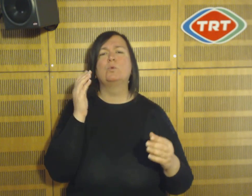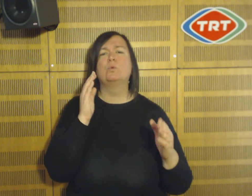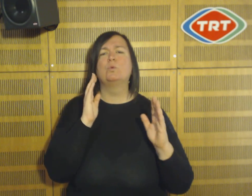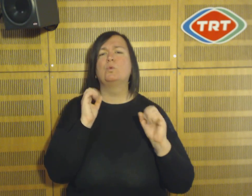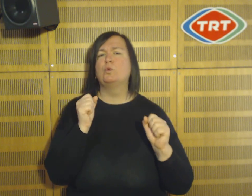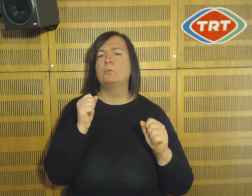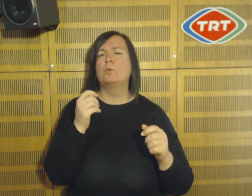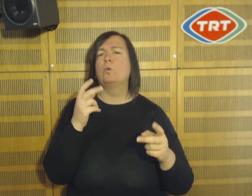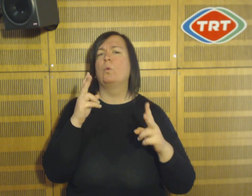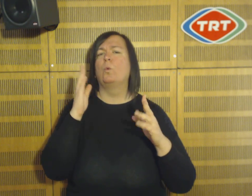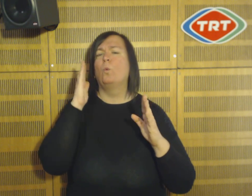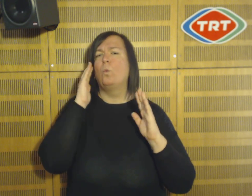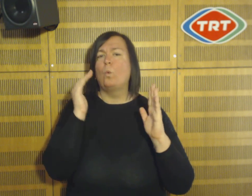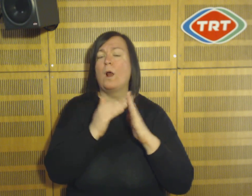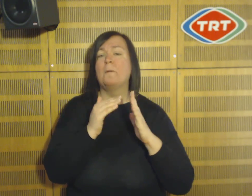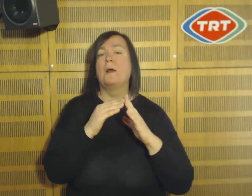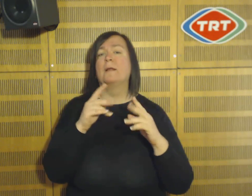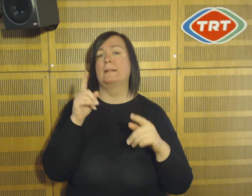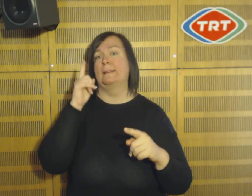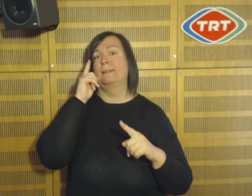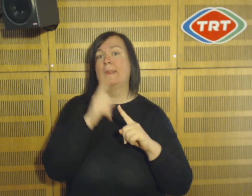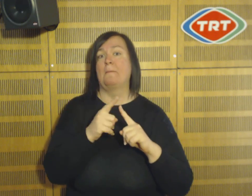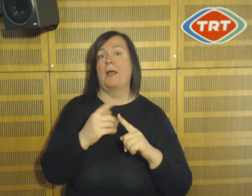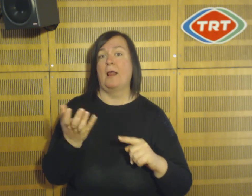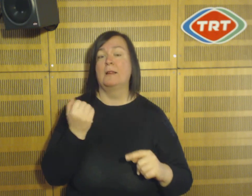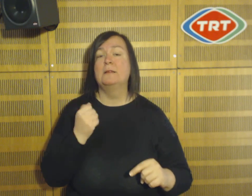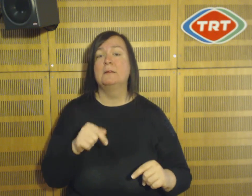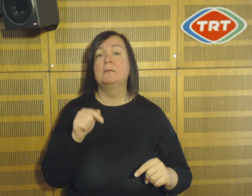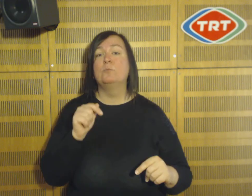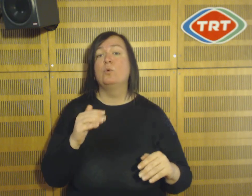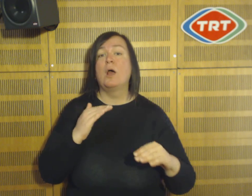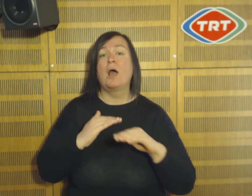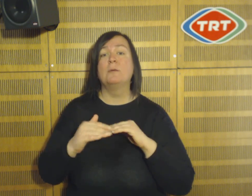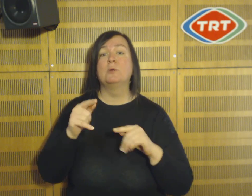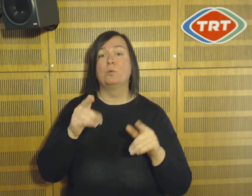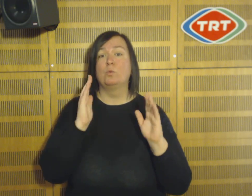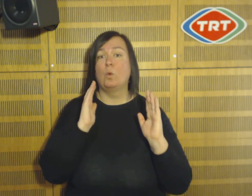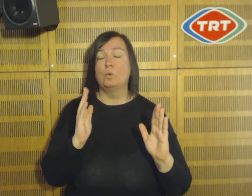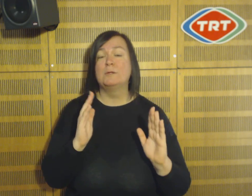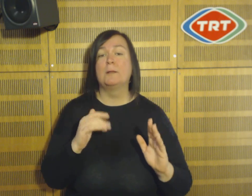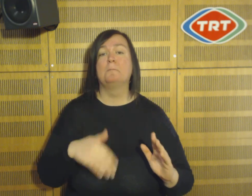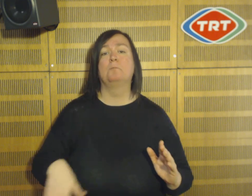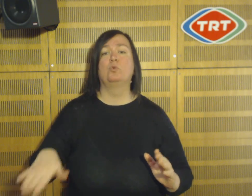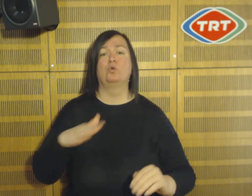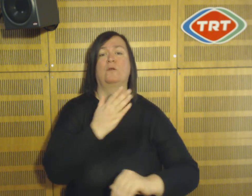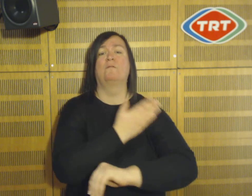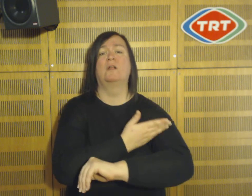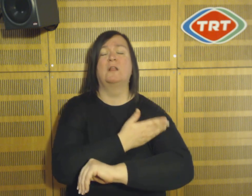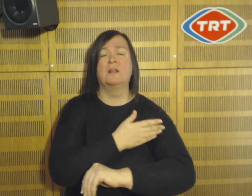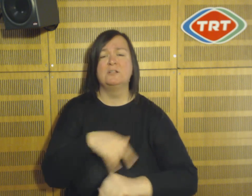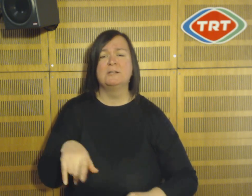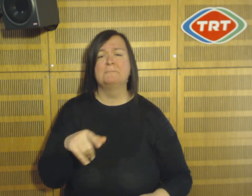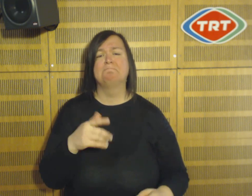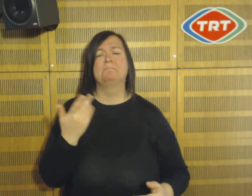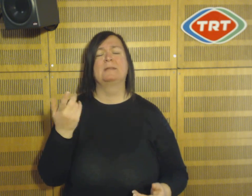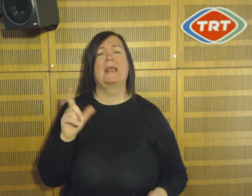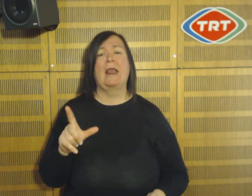araştırmaları temel alındı Ve Eee bu kapsam doğrultusunda da bütün vatandaşlar gereken bilgilerle